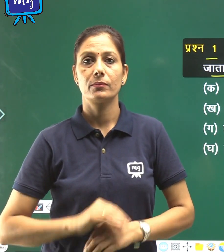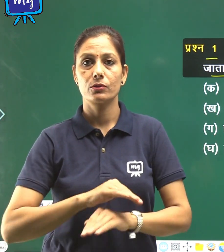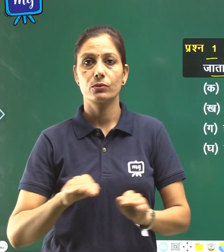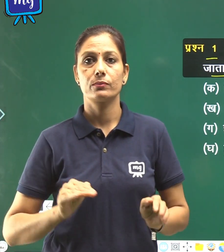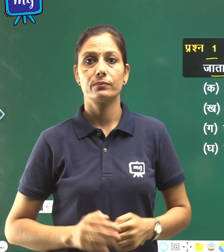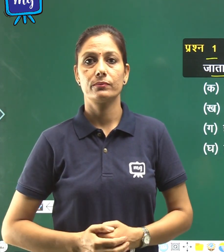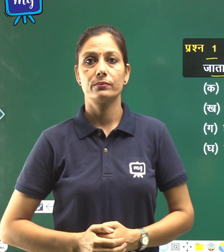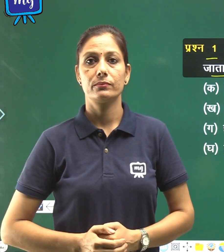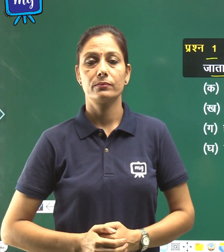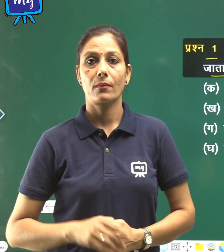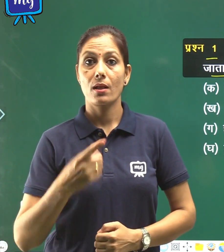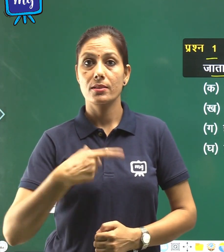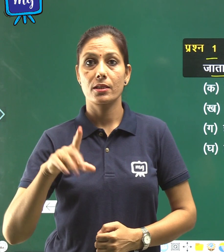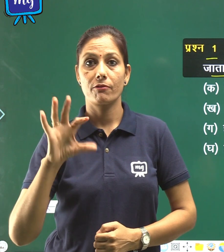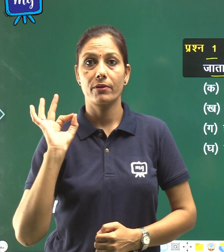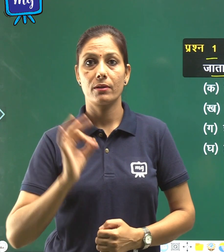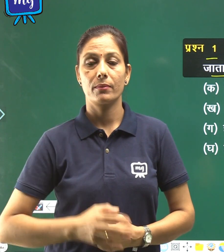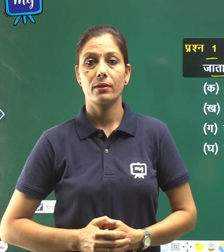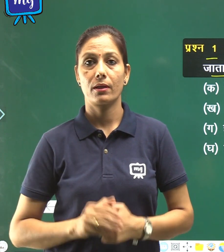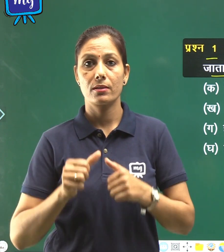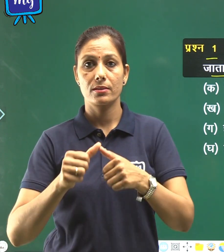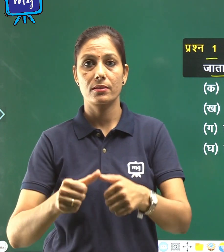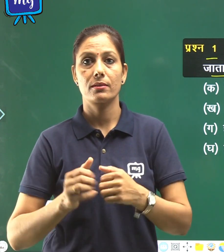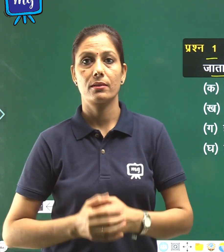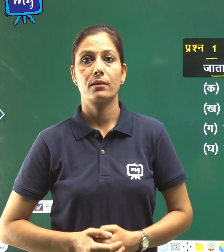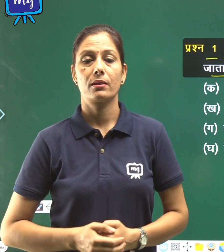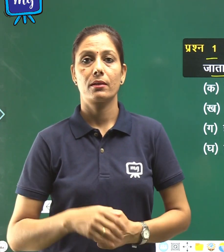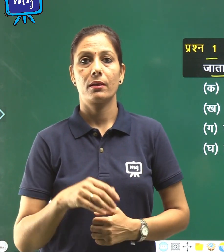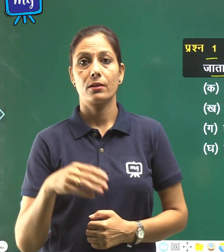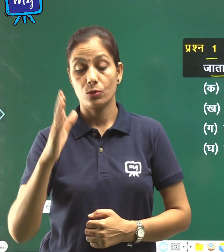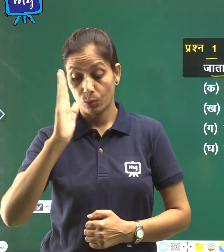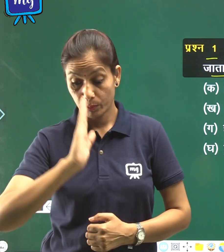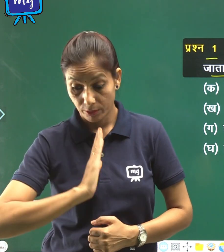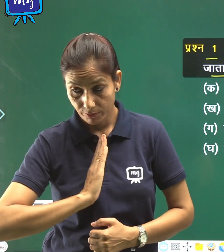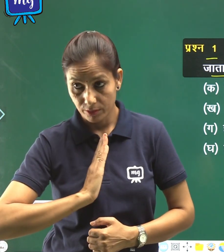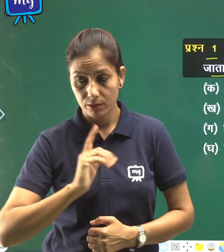बच्चों, सही उत्तर है यमराज को।